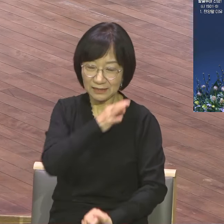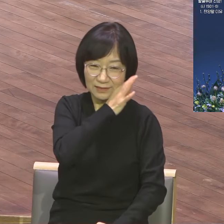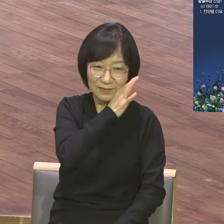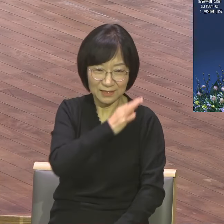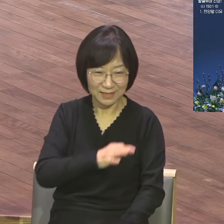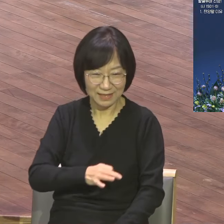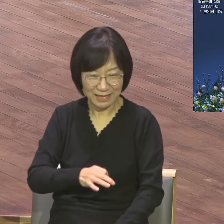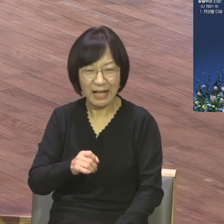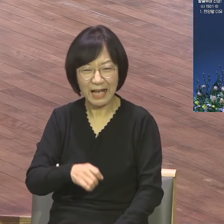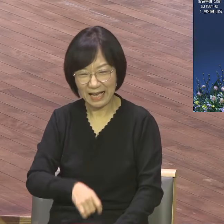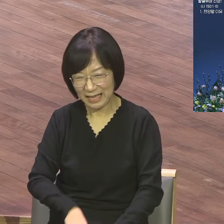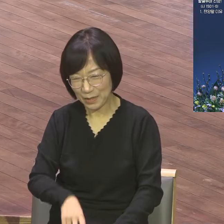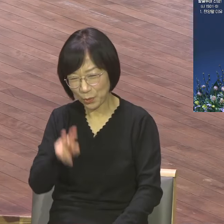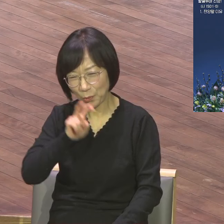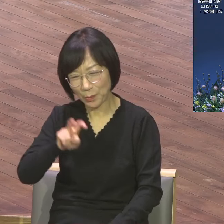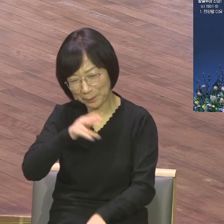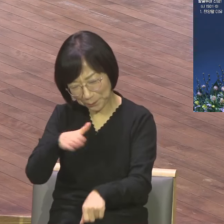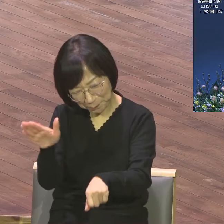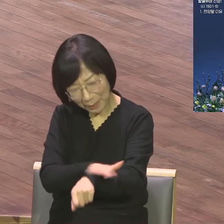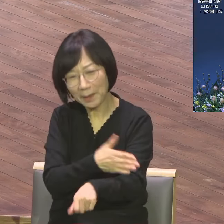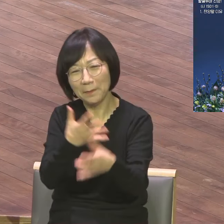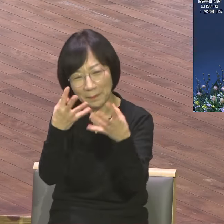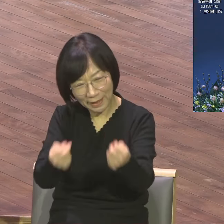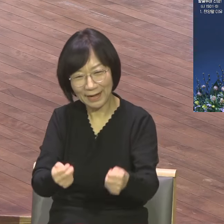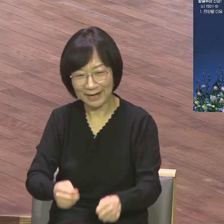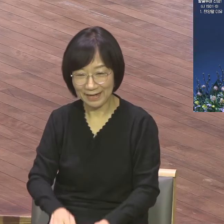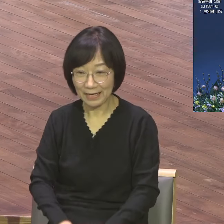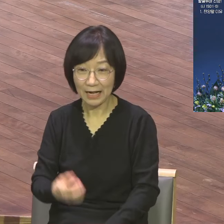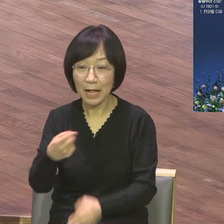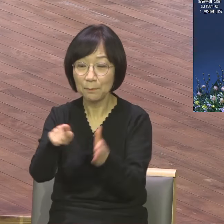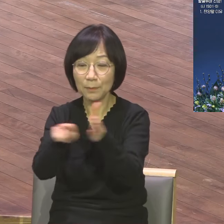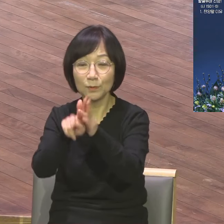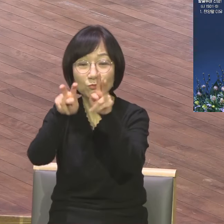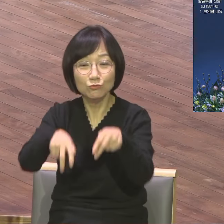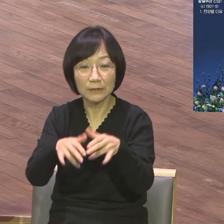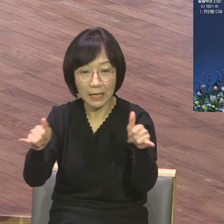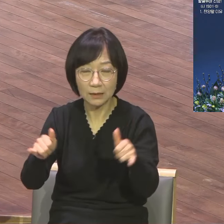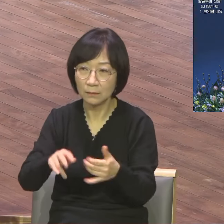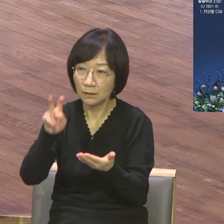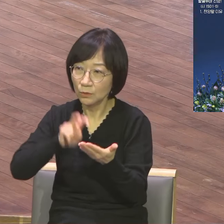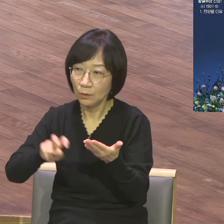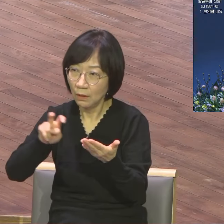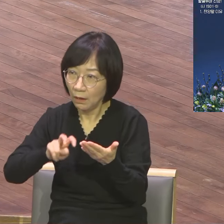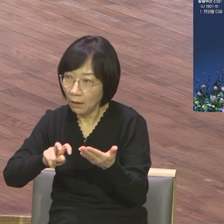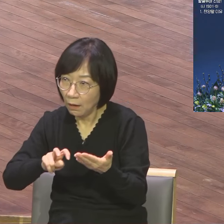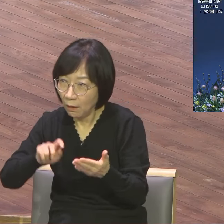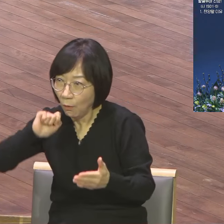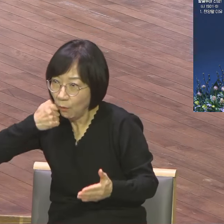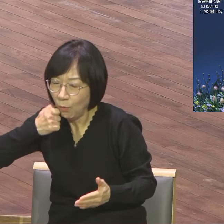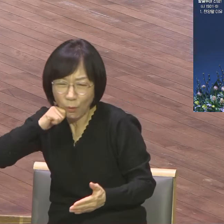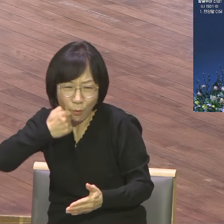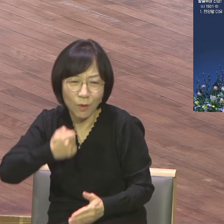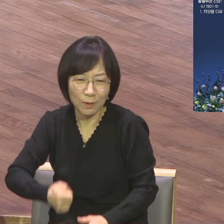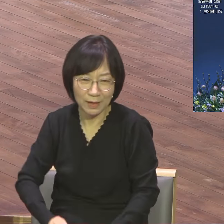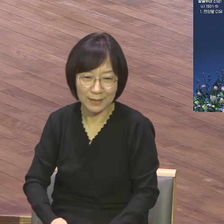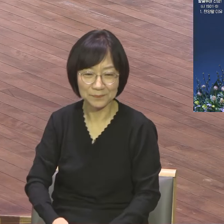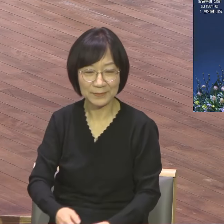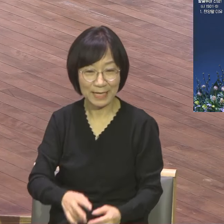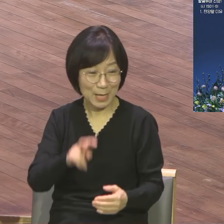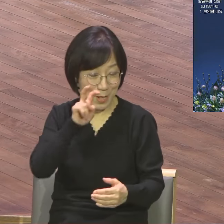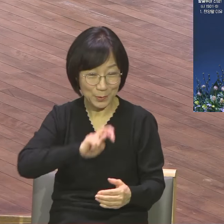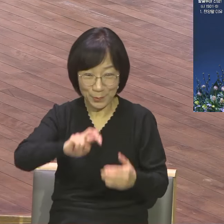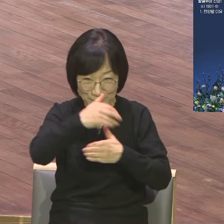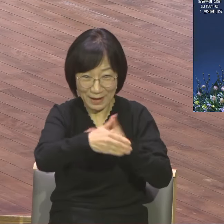믿은 사람들은 엄치들이 막 노래 못 부르는 사람 많아요. 불신자들은 더 그렇잖아요. 불신자들은 뭐 찬양 뭐 노래방 가서 노래